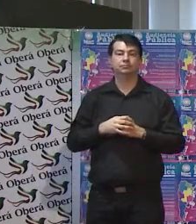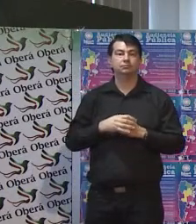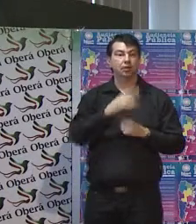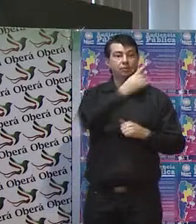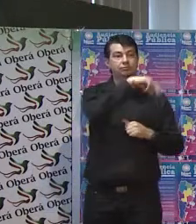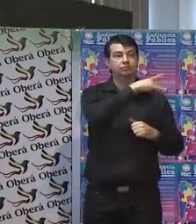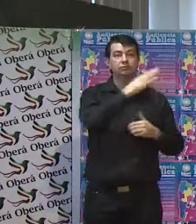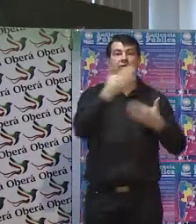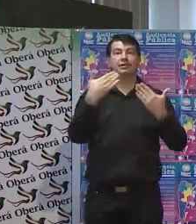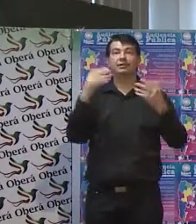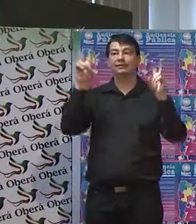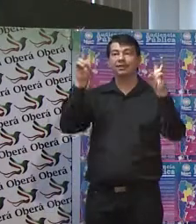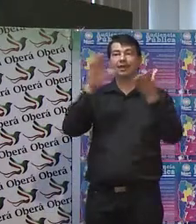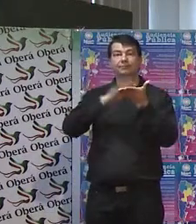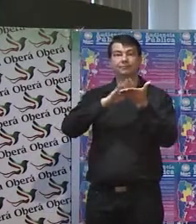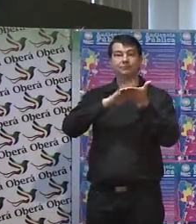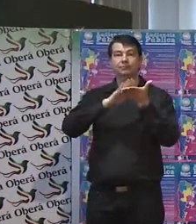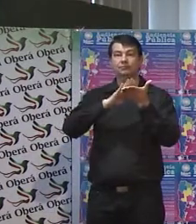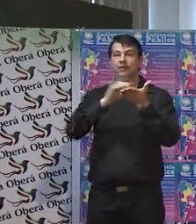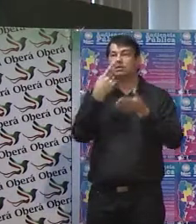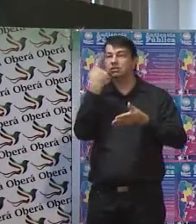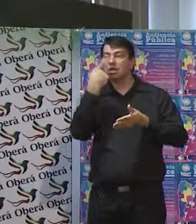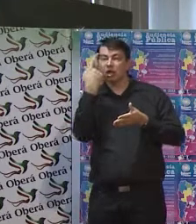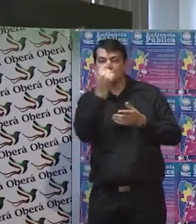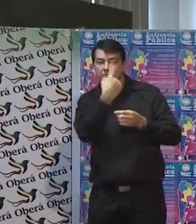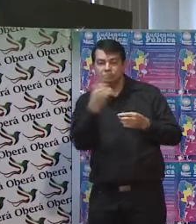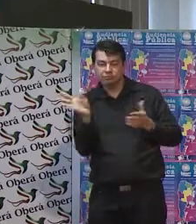Nosotros vamos a hablar sobre intereses y propuestas que hemos armado.